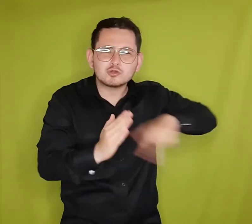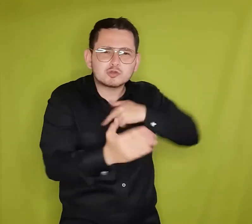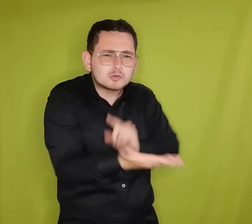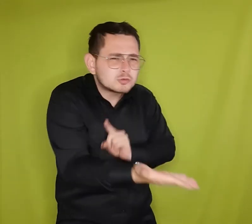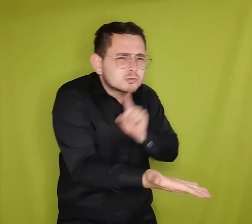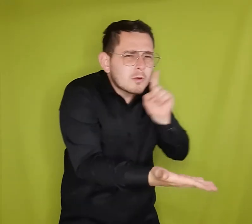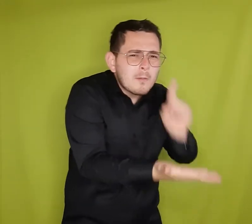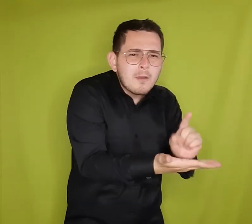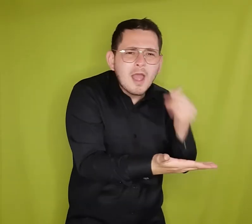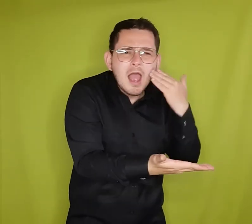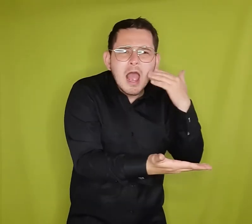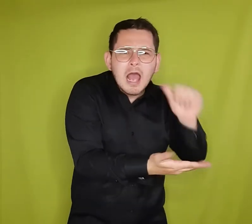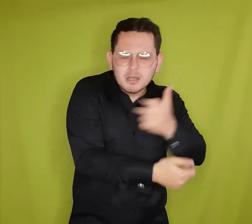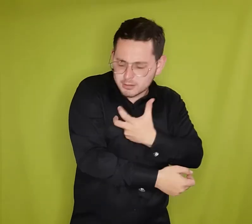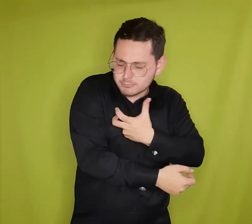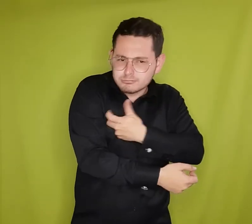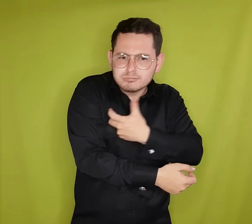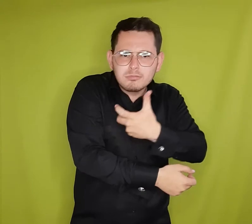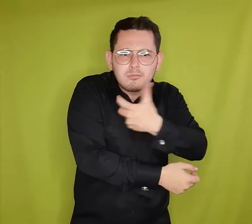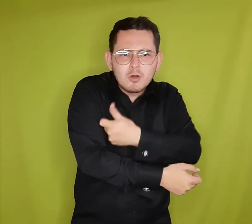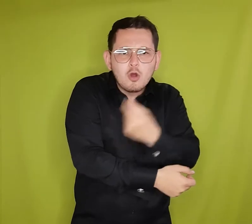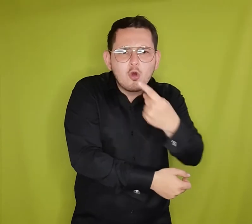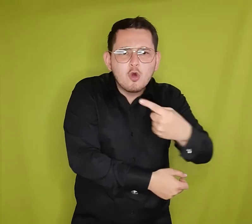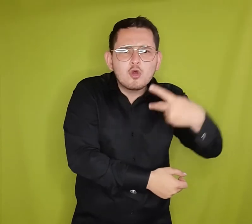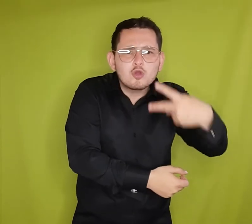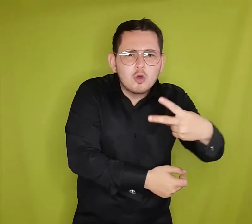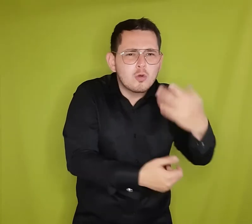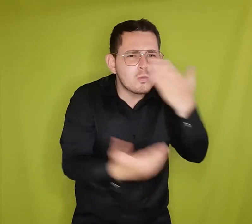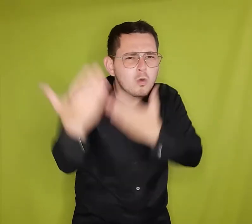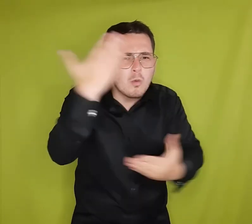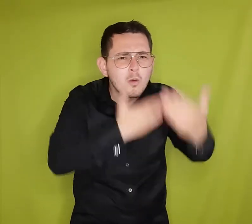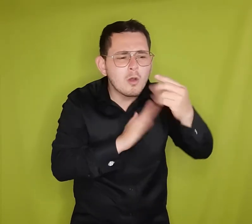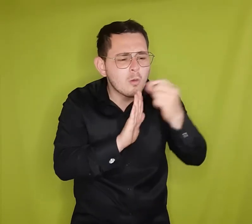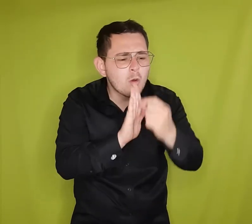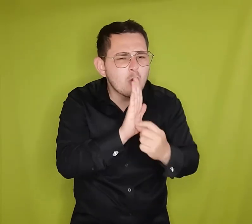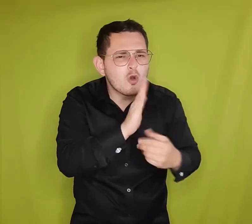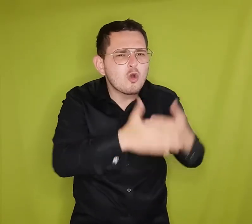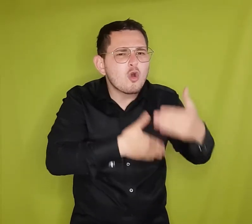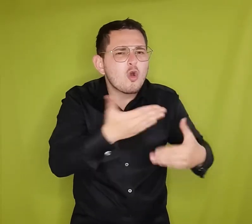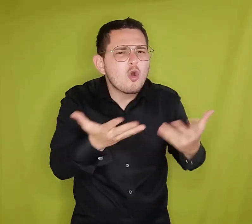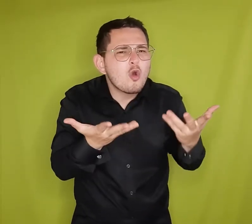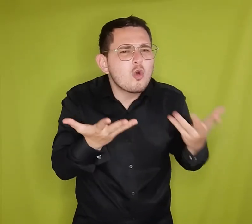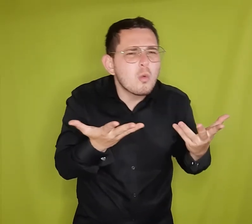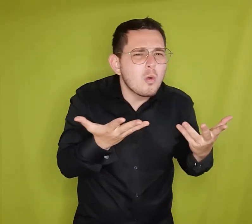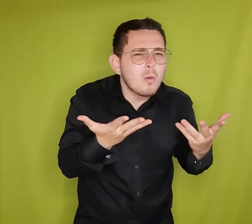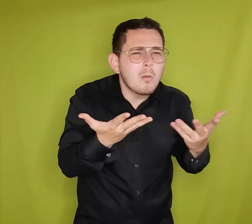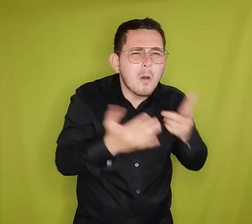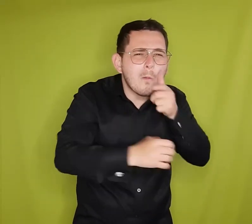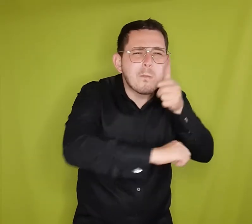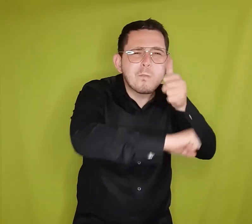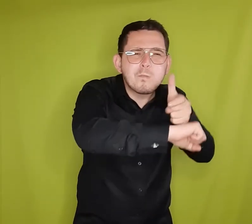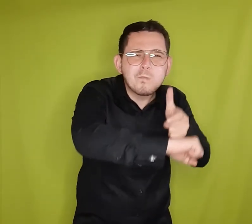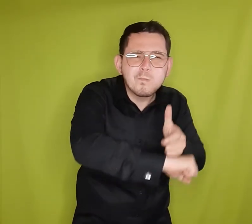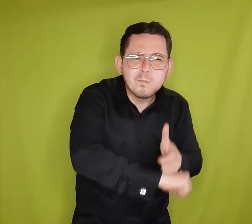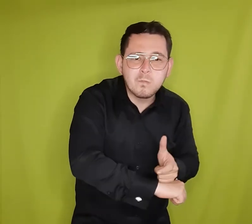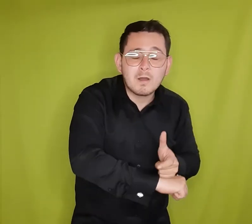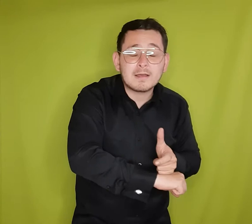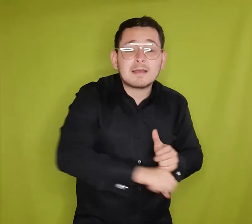verificar el protocolo ejecutado durante el proceso de vacunación de la menor. De la misma manera, nos